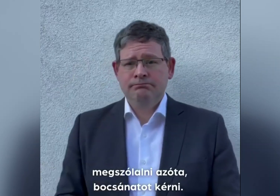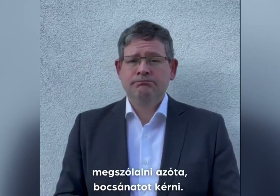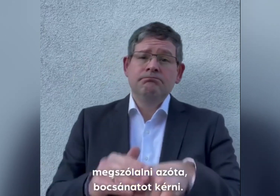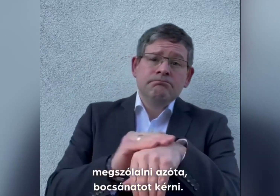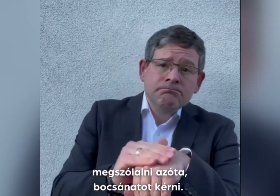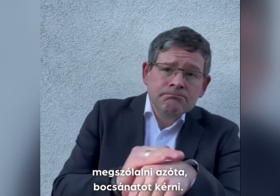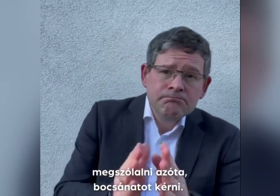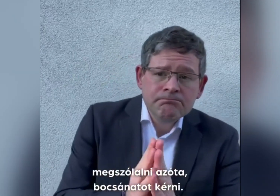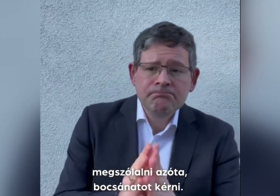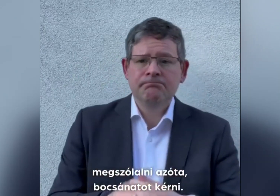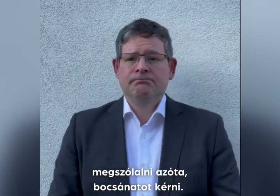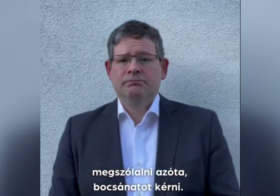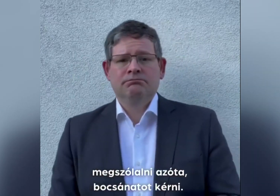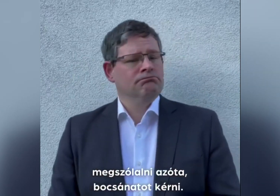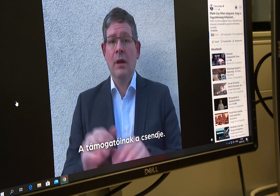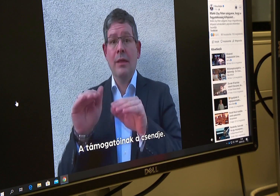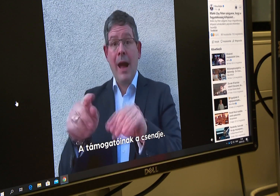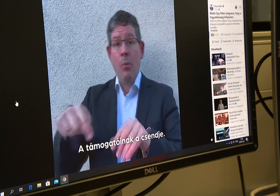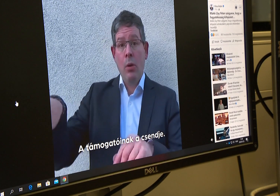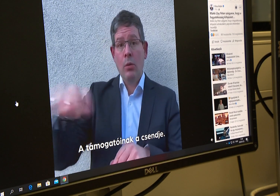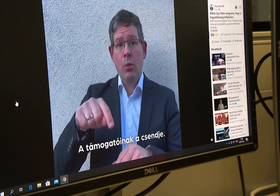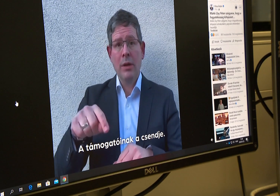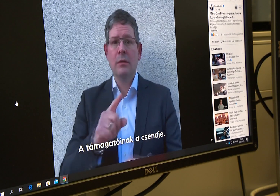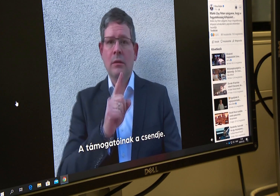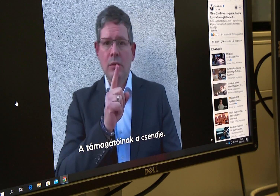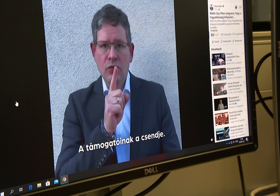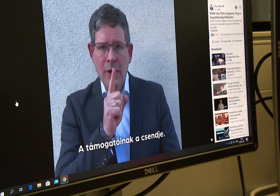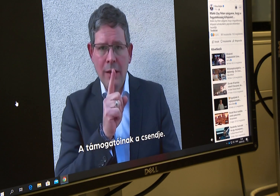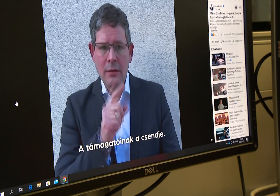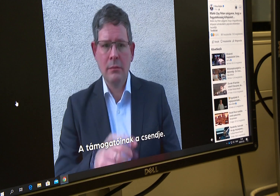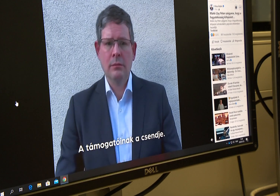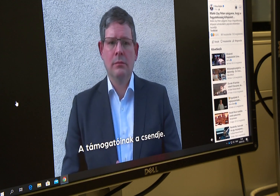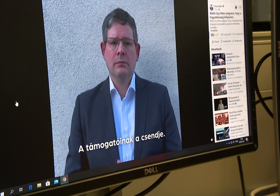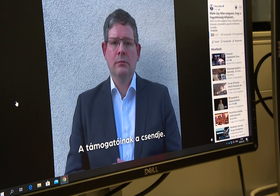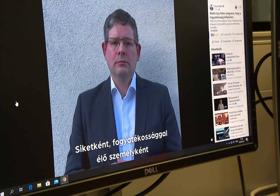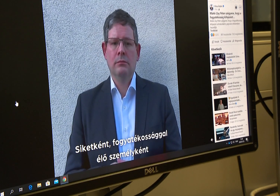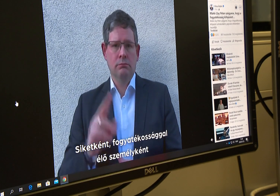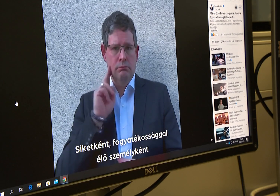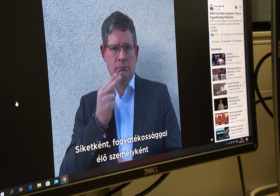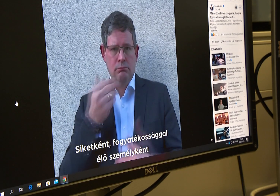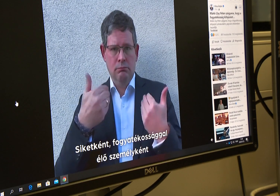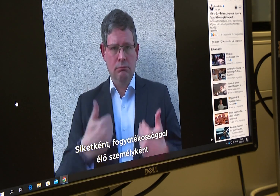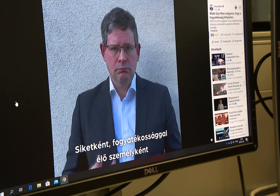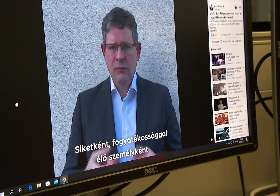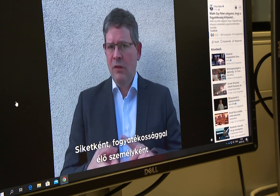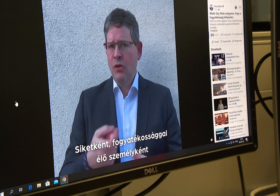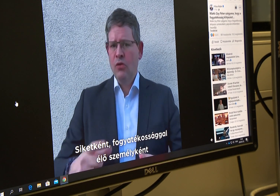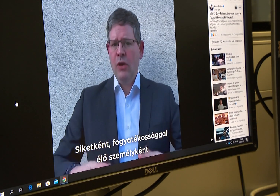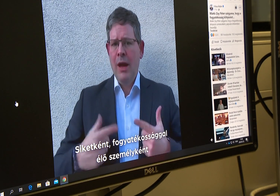elhangzott szavainál is a csend a támogatóinak a csendje kósal ádám végül kemény kritikát fogalmazott meg